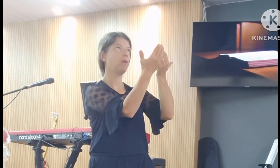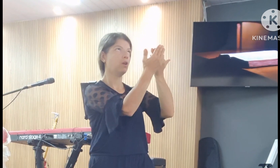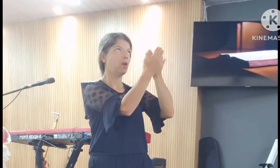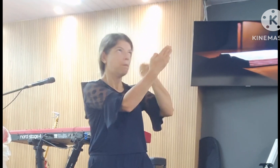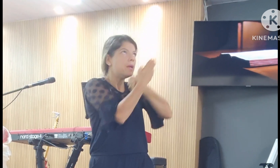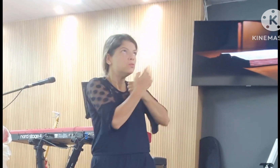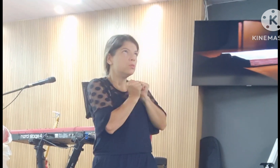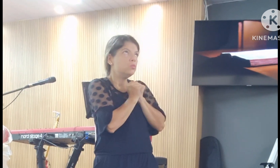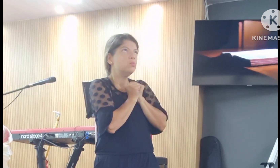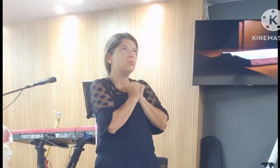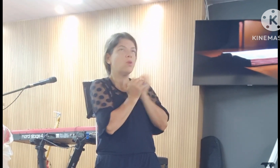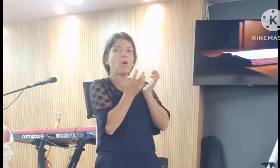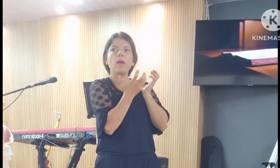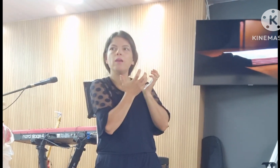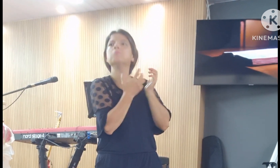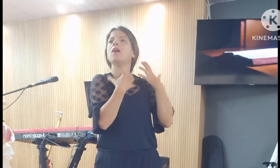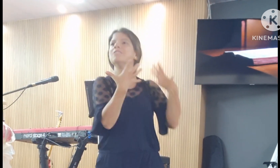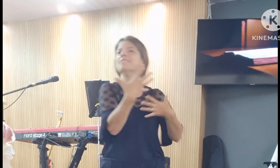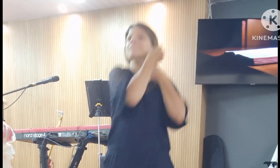Eu estou aqui até hoje.